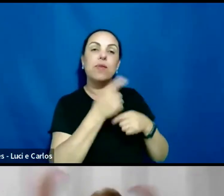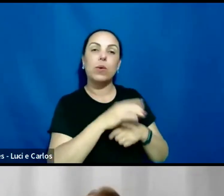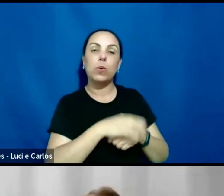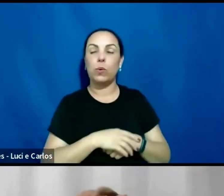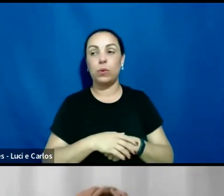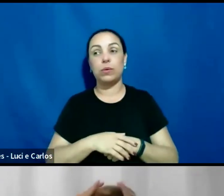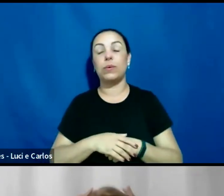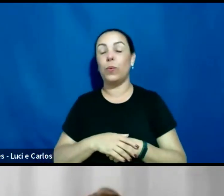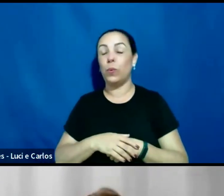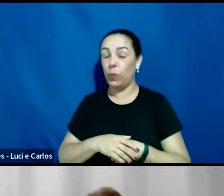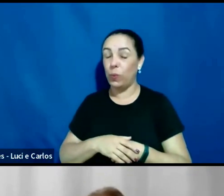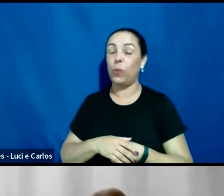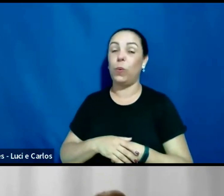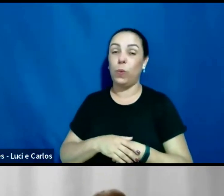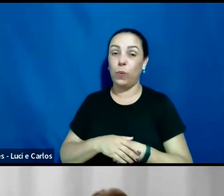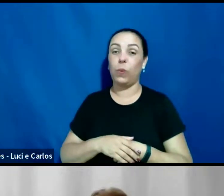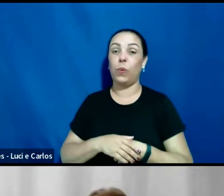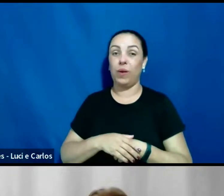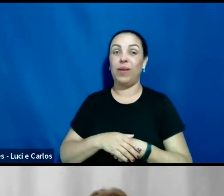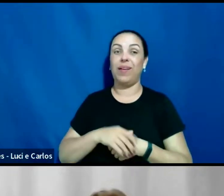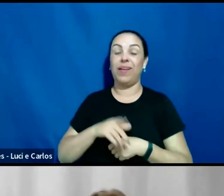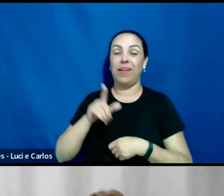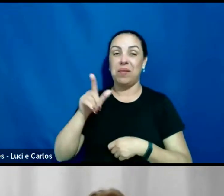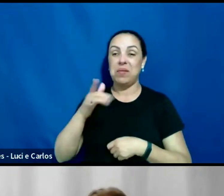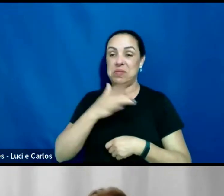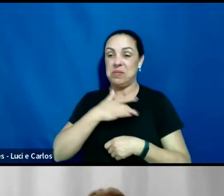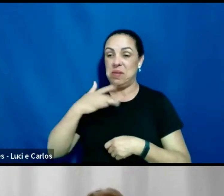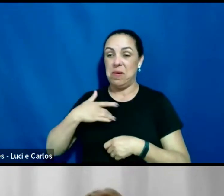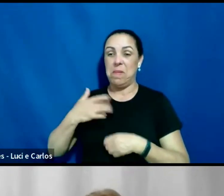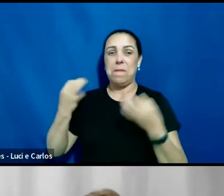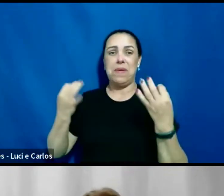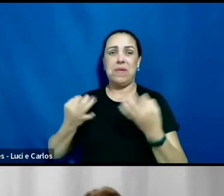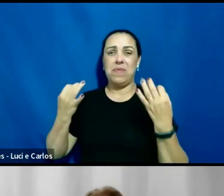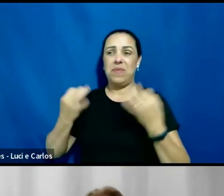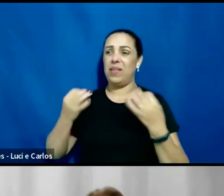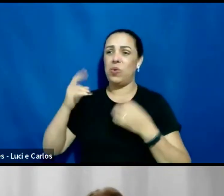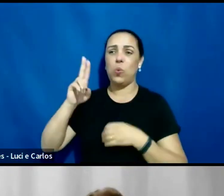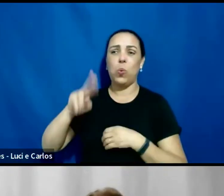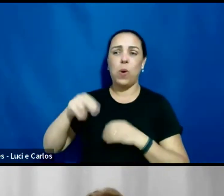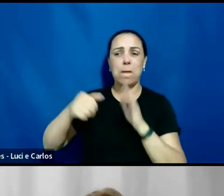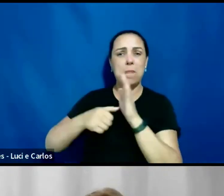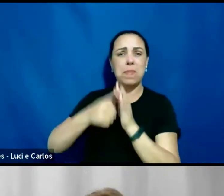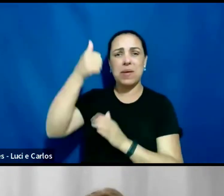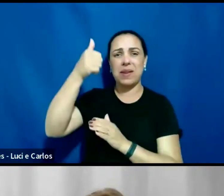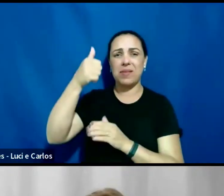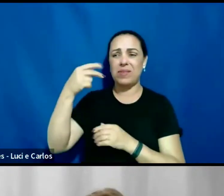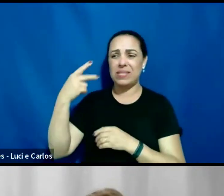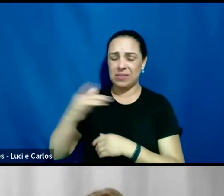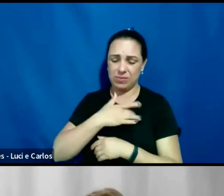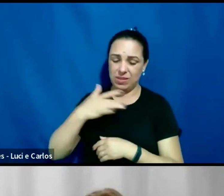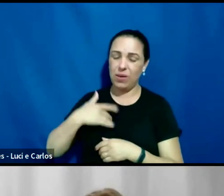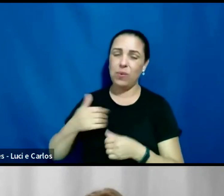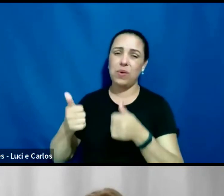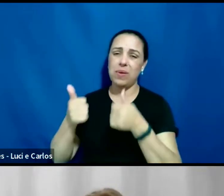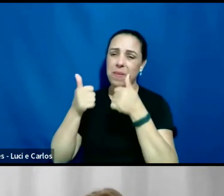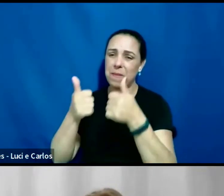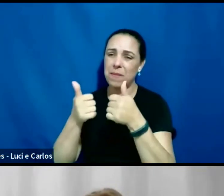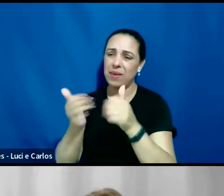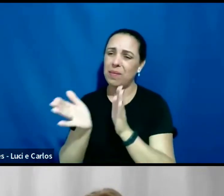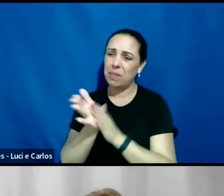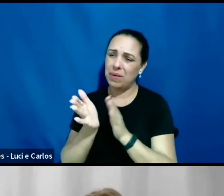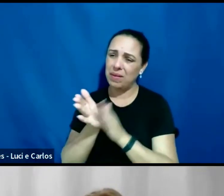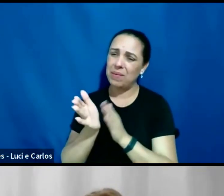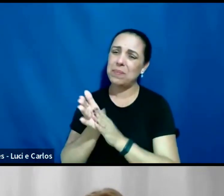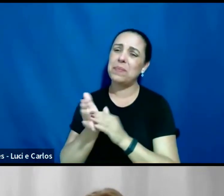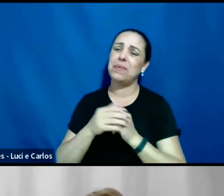Gislaine, a sua saúde nunca esteve dessa forma. Parabéns, você merece viver a saúde que você está